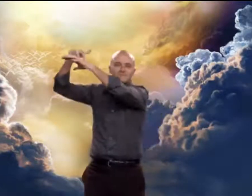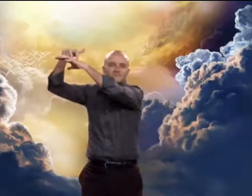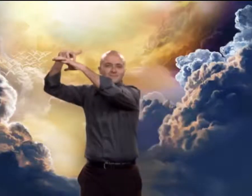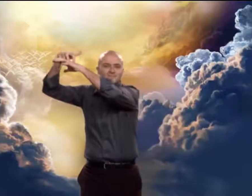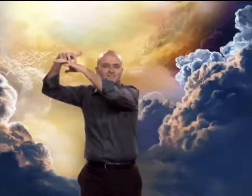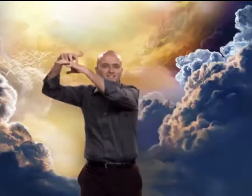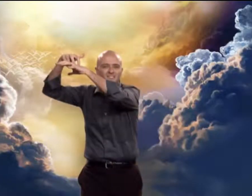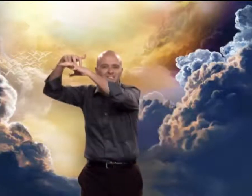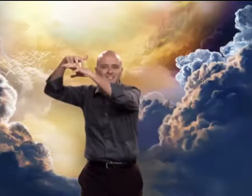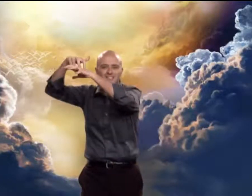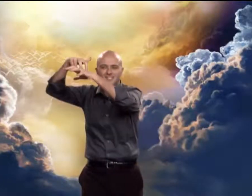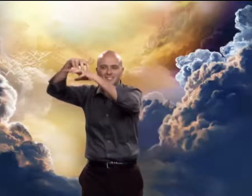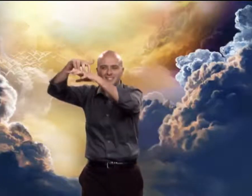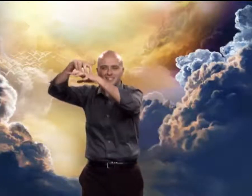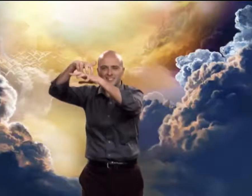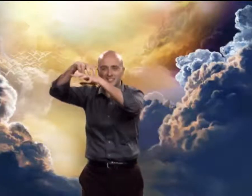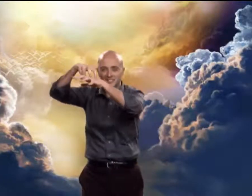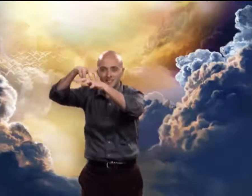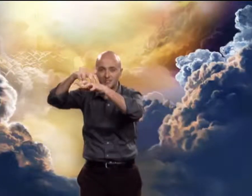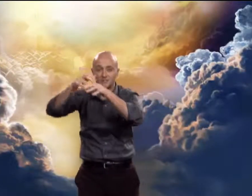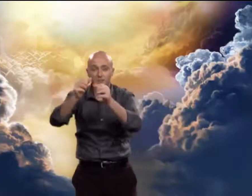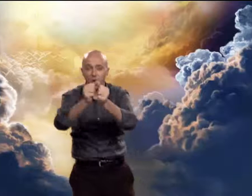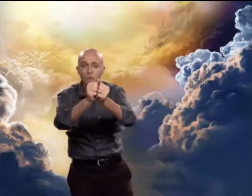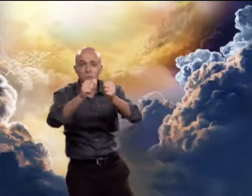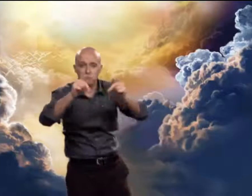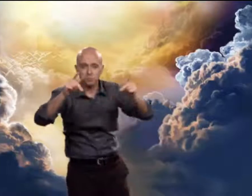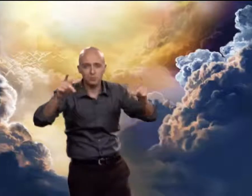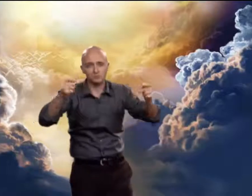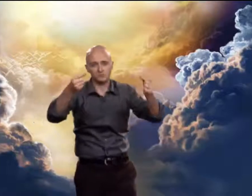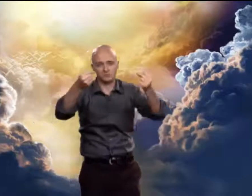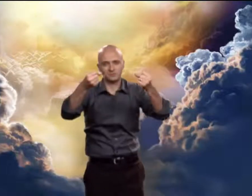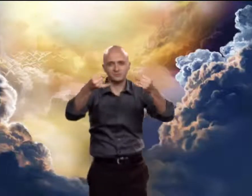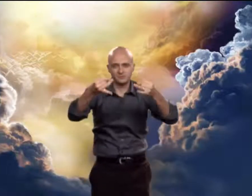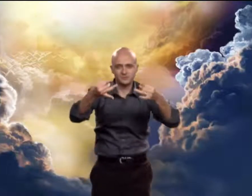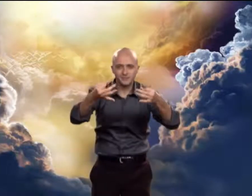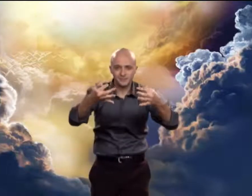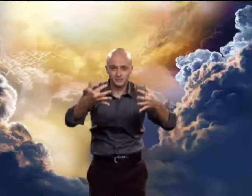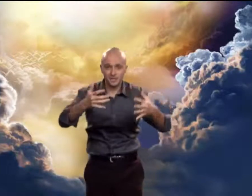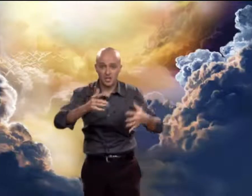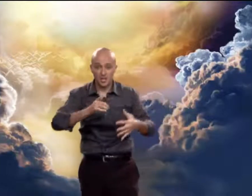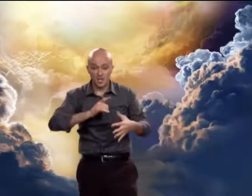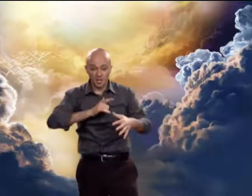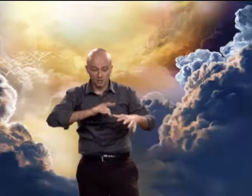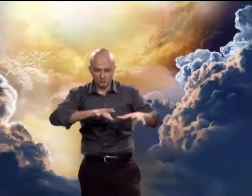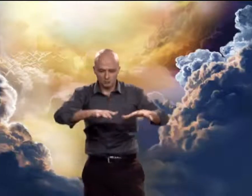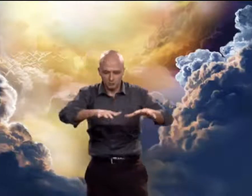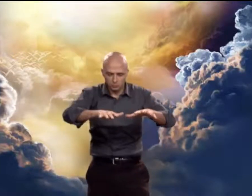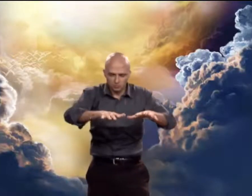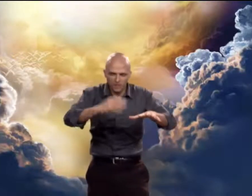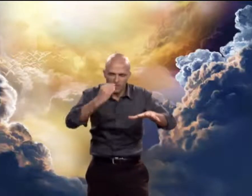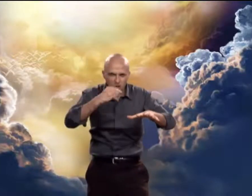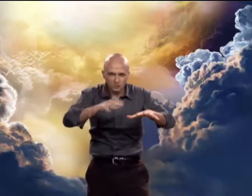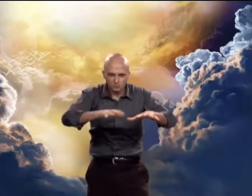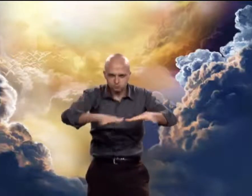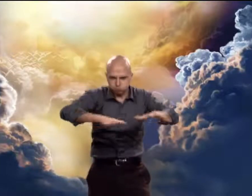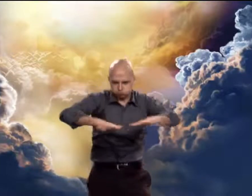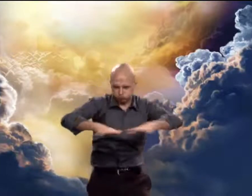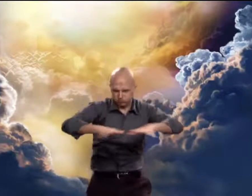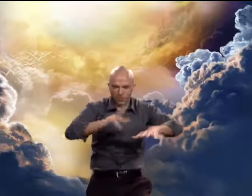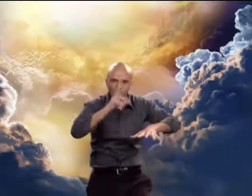registrado. Conhecido como Terremoto de Lisboa, estendeu-se pela Europa, África e América. Foi sentido na Groenlândia,